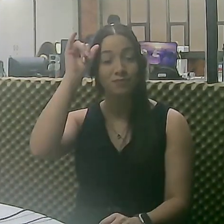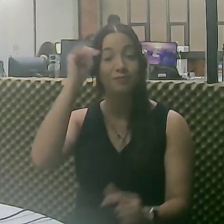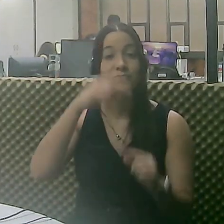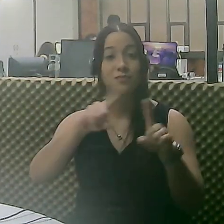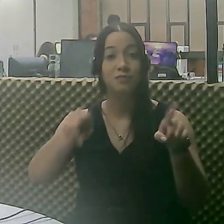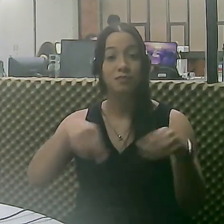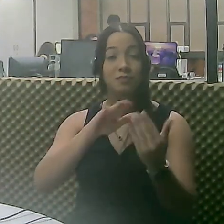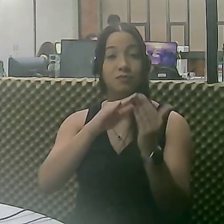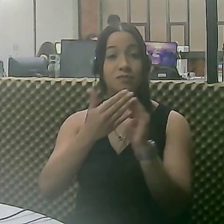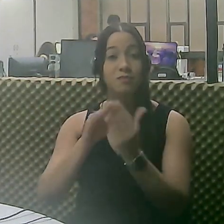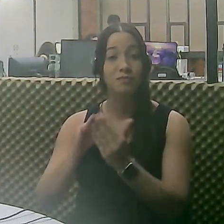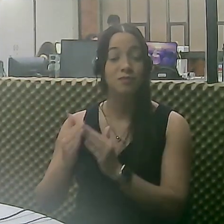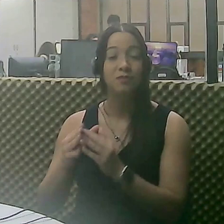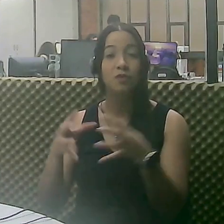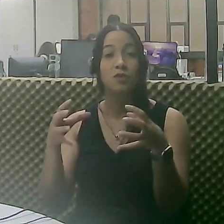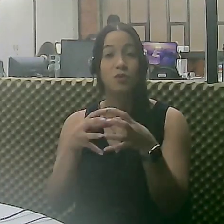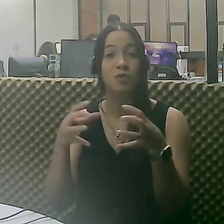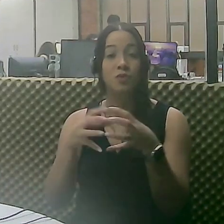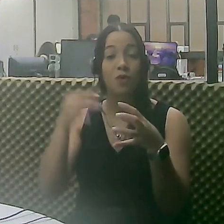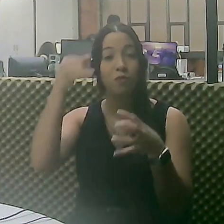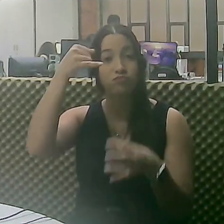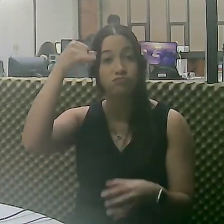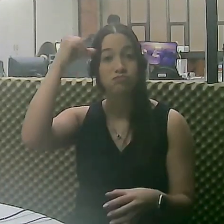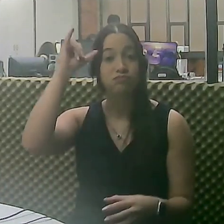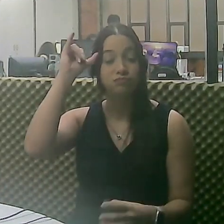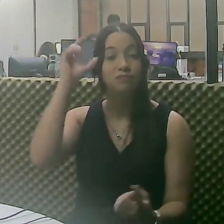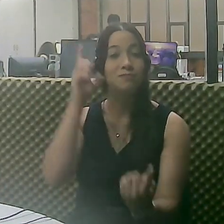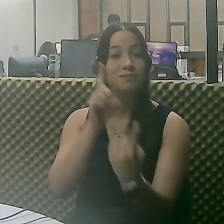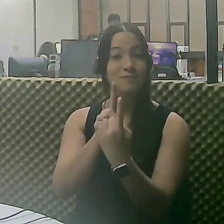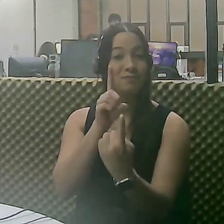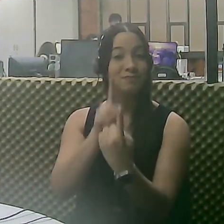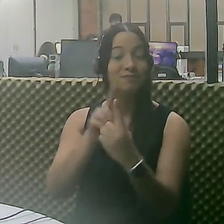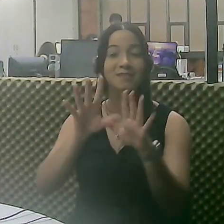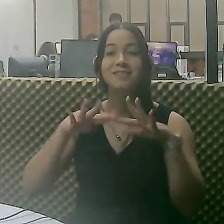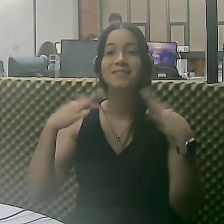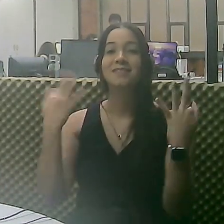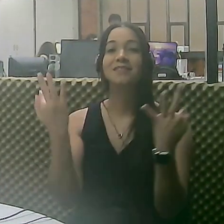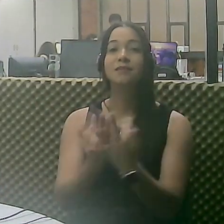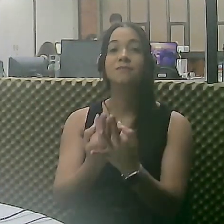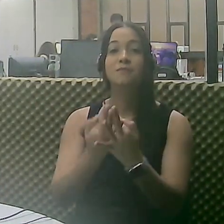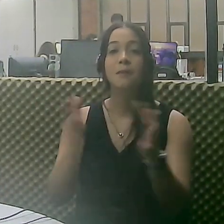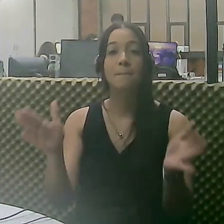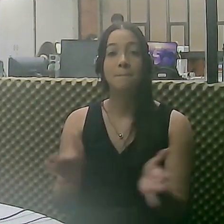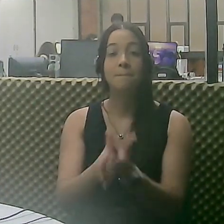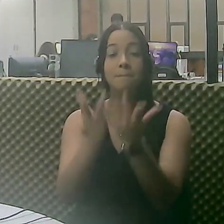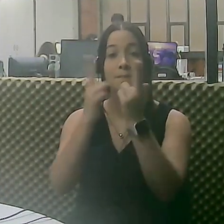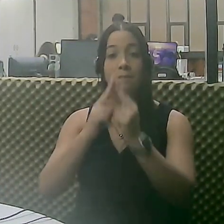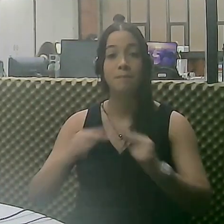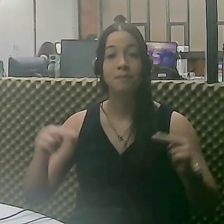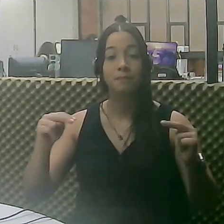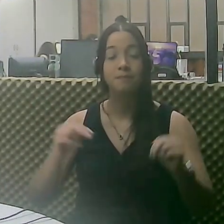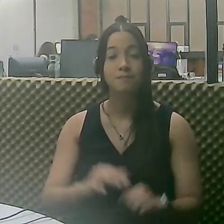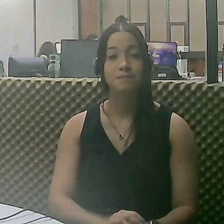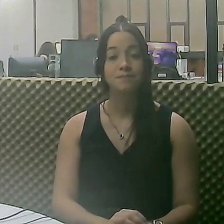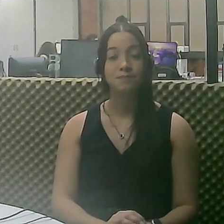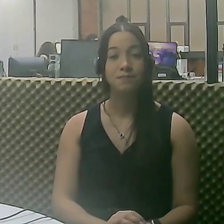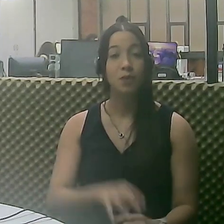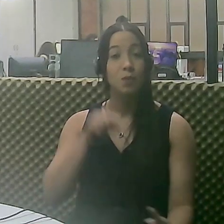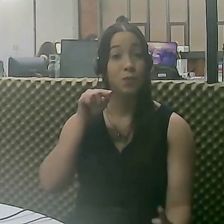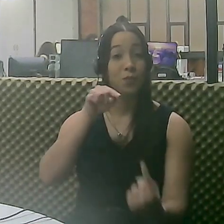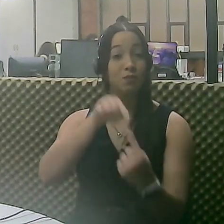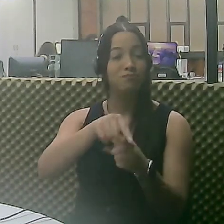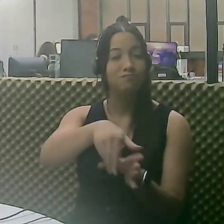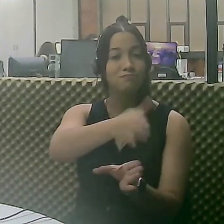loteamentos, assentamentos e conjuntos de chácaras, prestando atendimento às famílias em situação de vulnerabilidade, com o objetivo